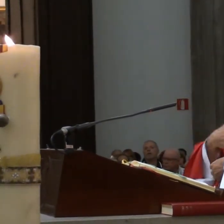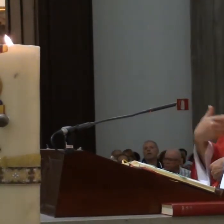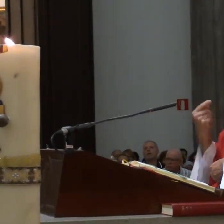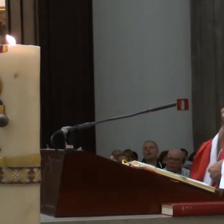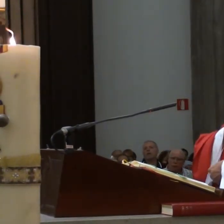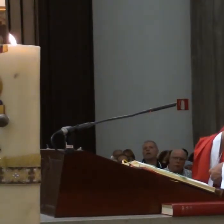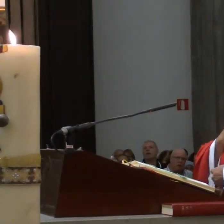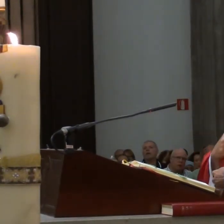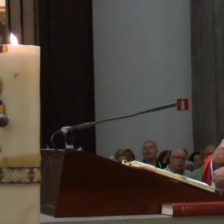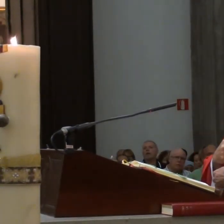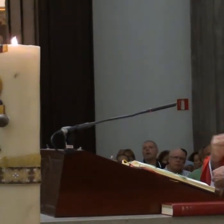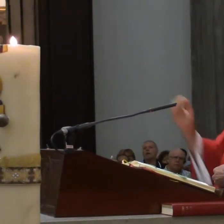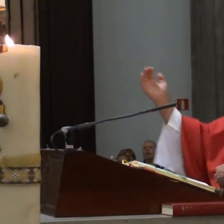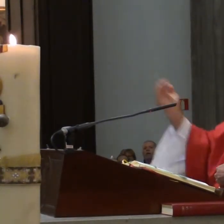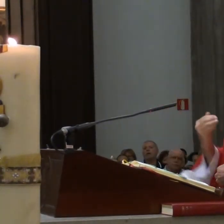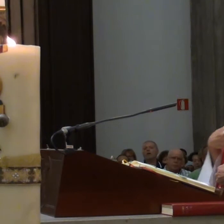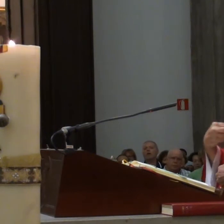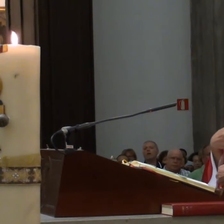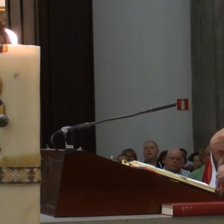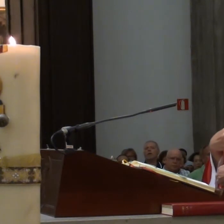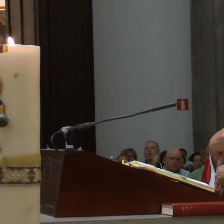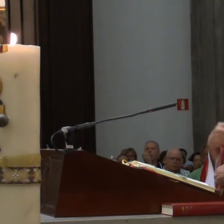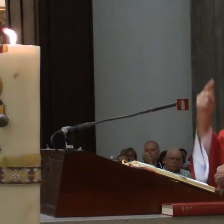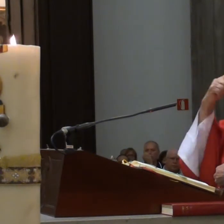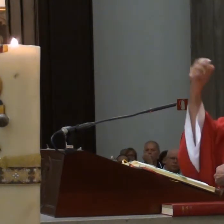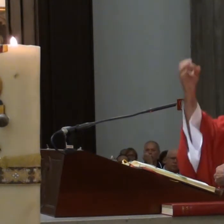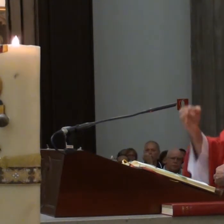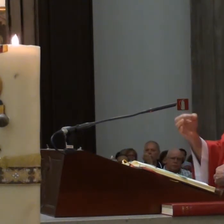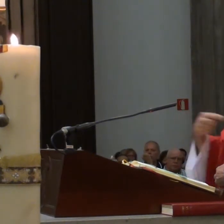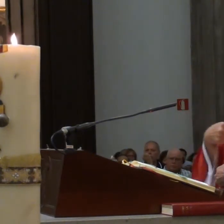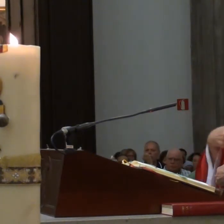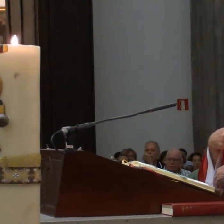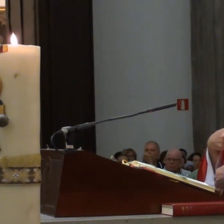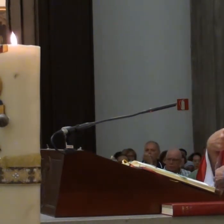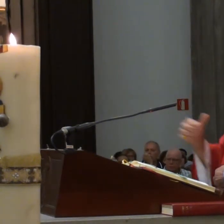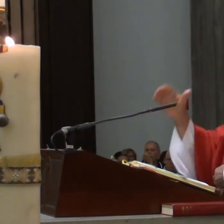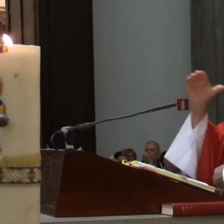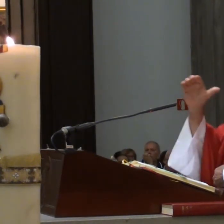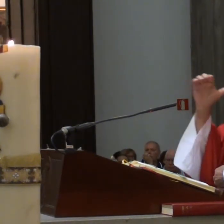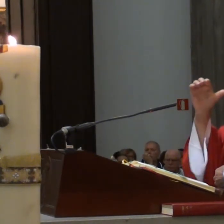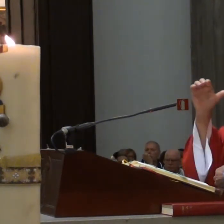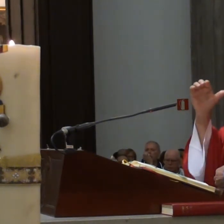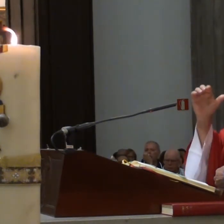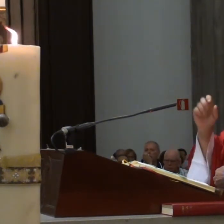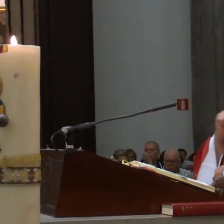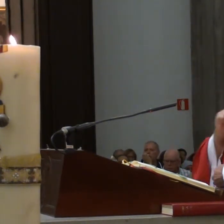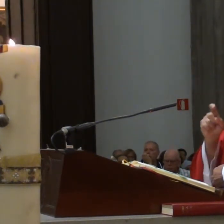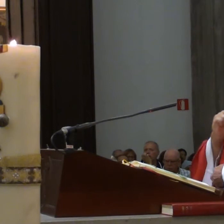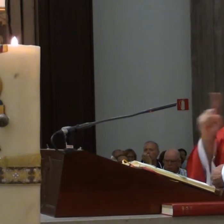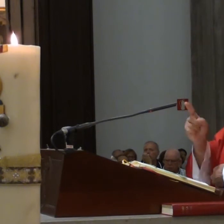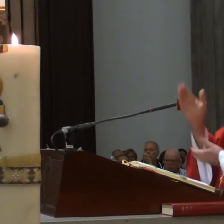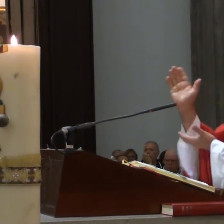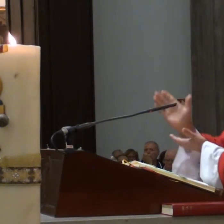el que tenga sed que venga a mí y el que cree en mí que ver